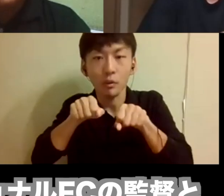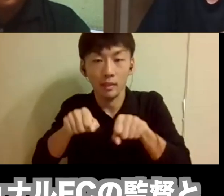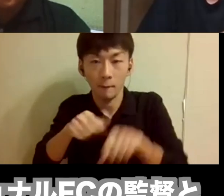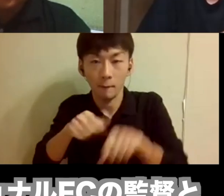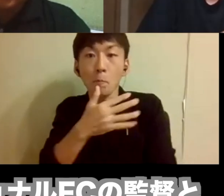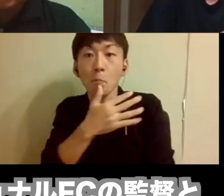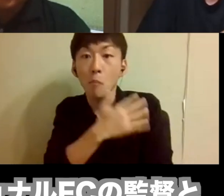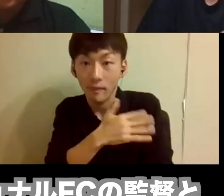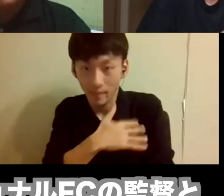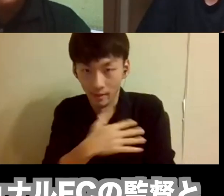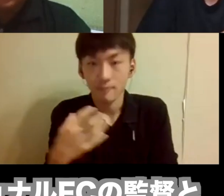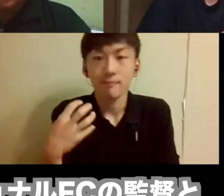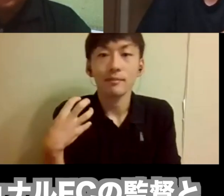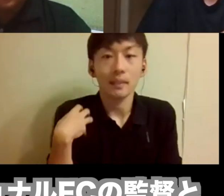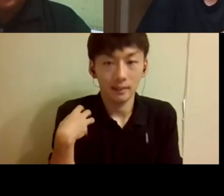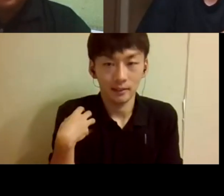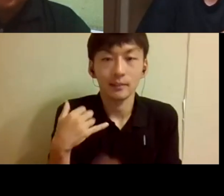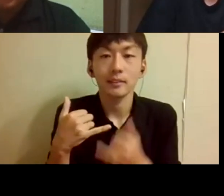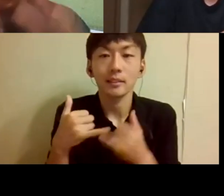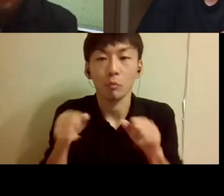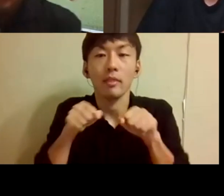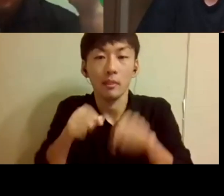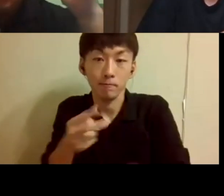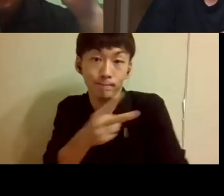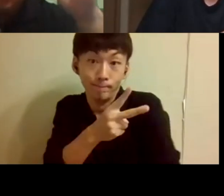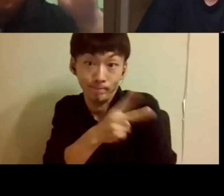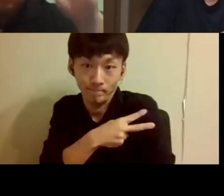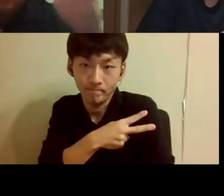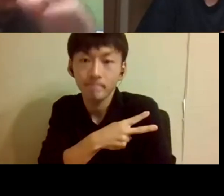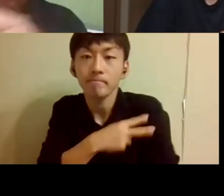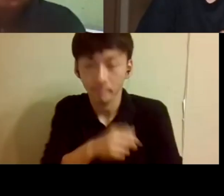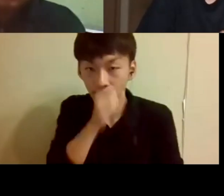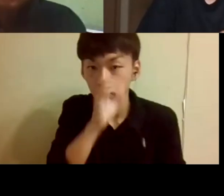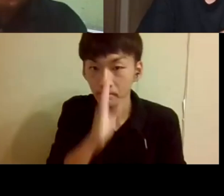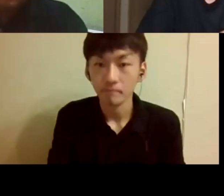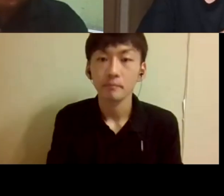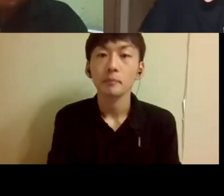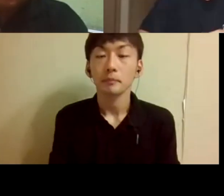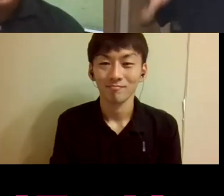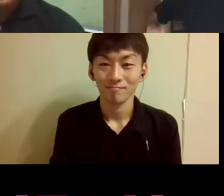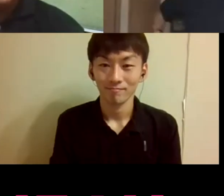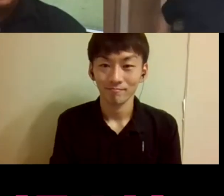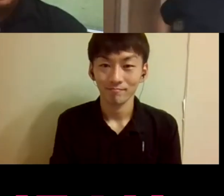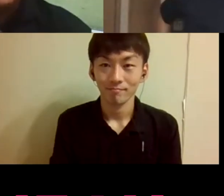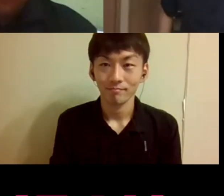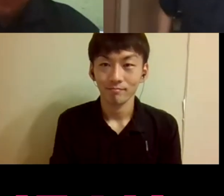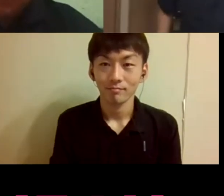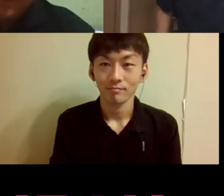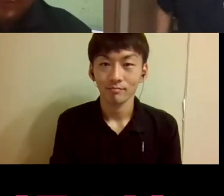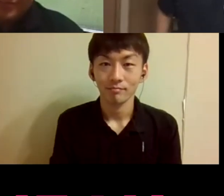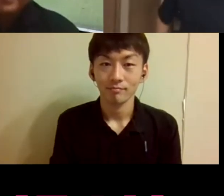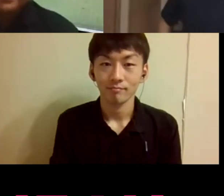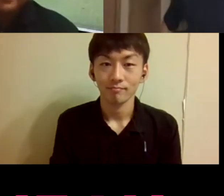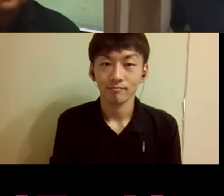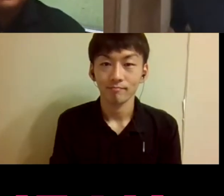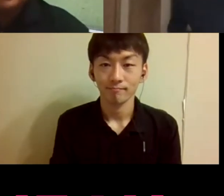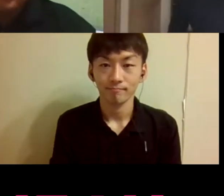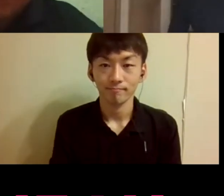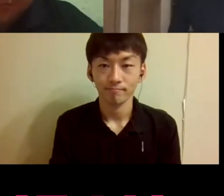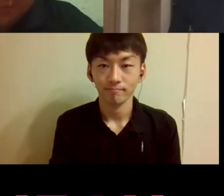よろしくお願いしますare you sure おいでしましたありがとうございます佑さんよろしくお願いしまう